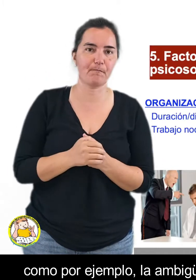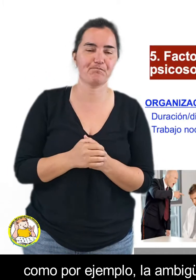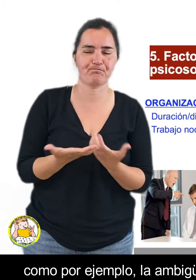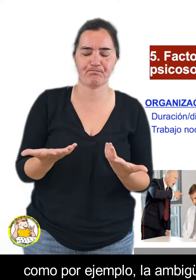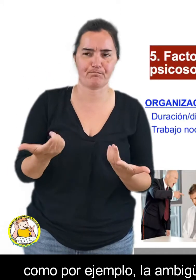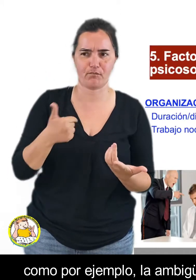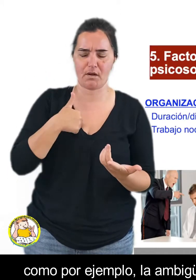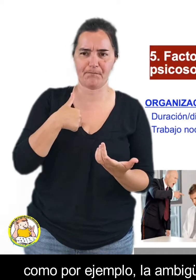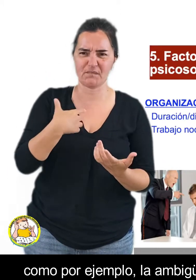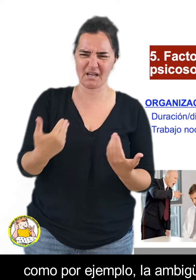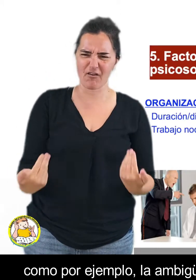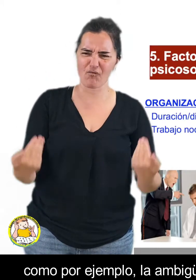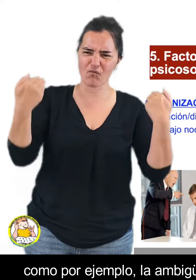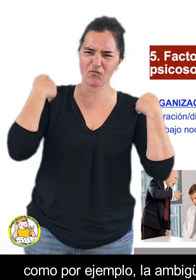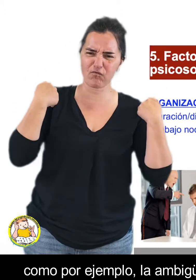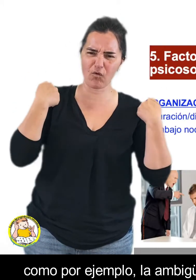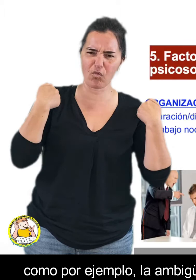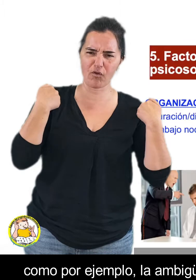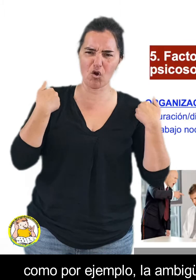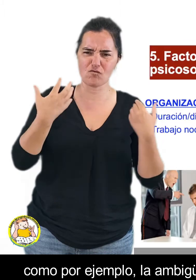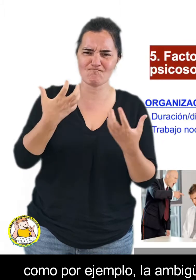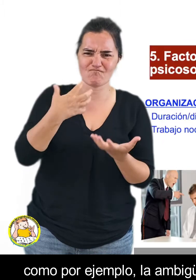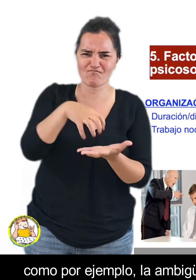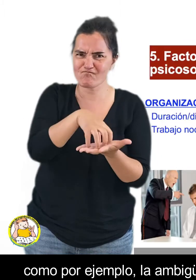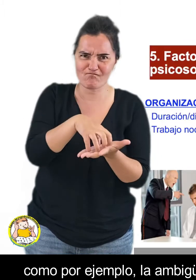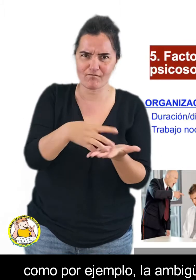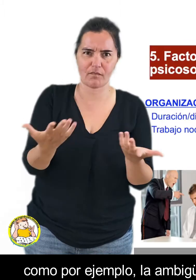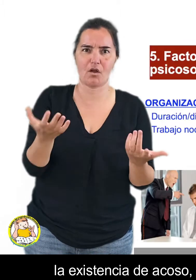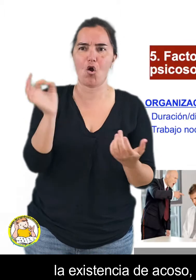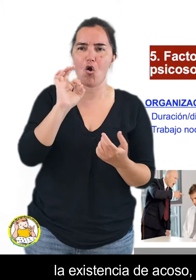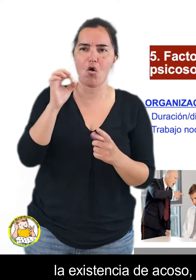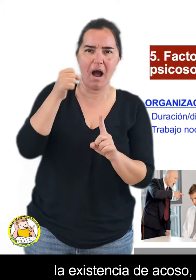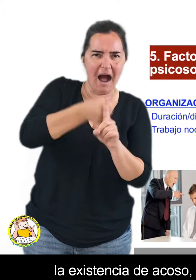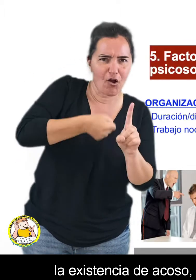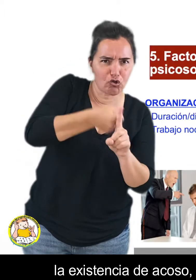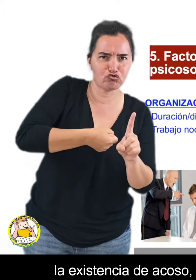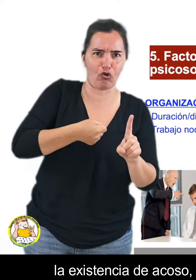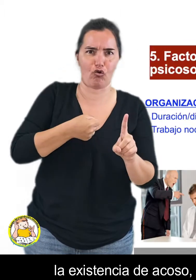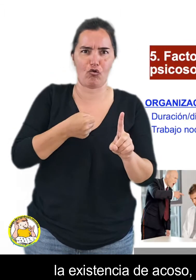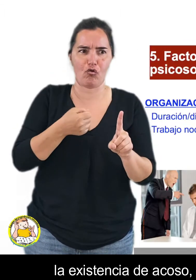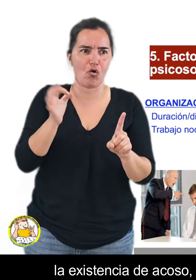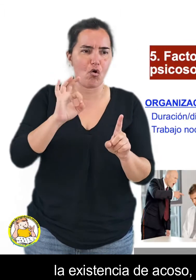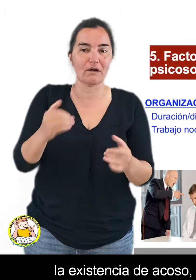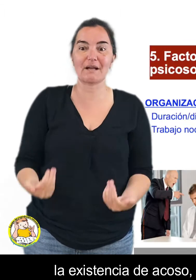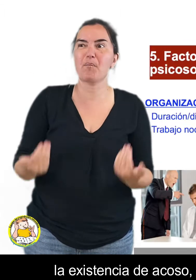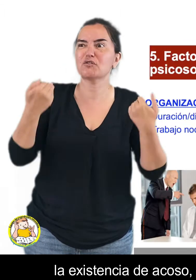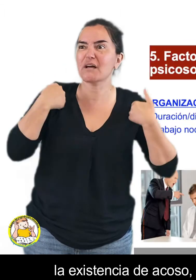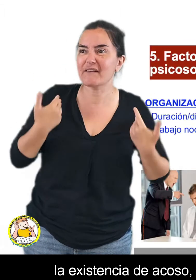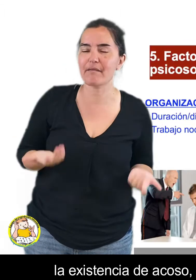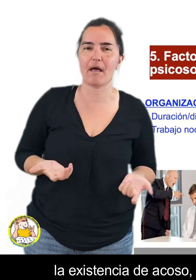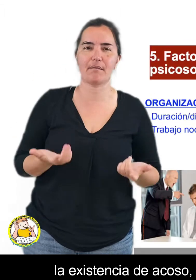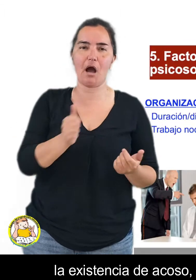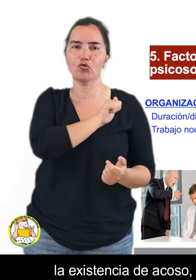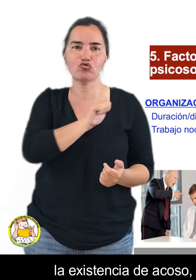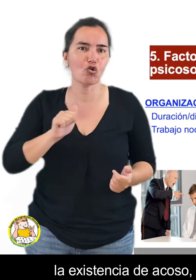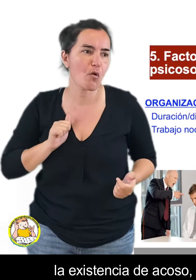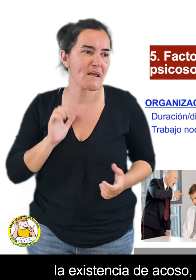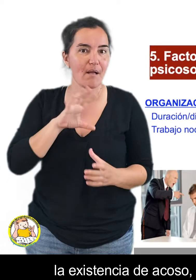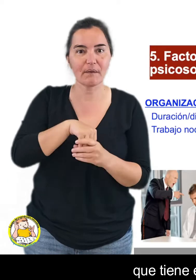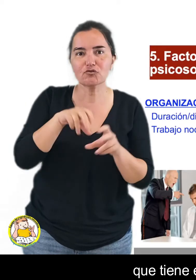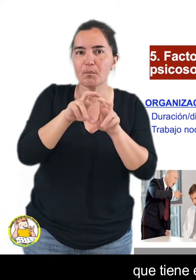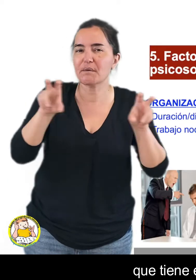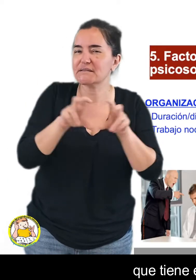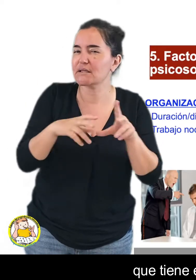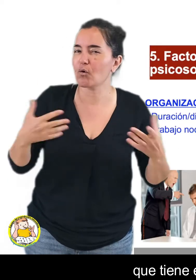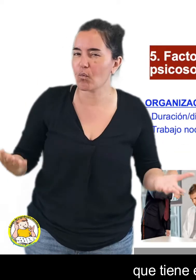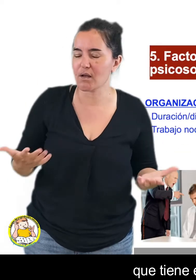por ejemplo la ambigüedad de las funciones que tenga que realizar, la existencia de acoso, mobbing, la responsabilidad y